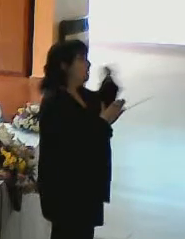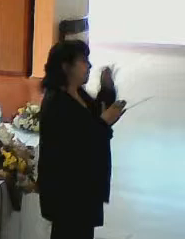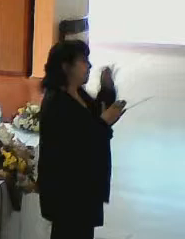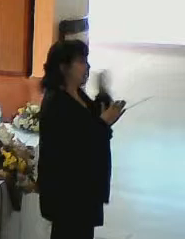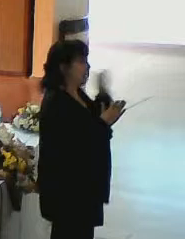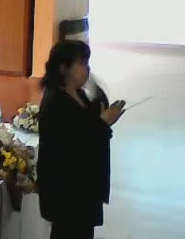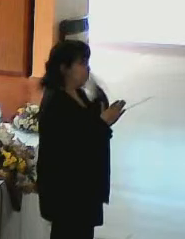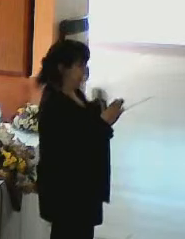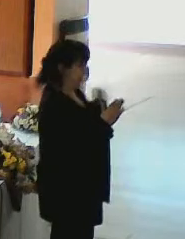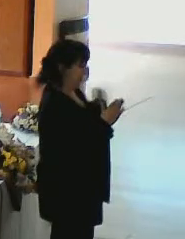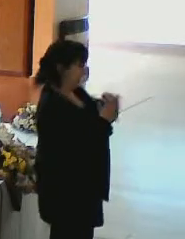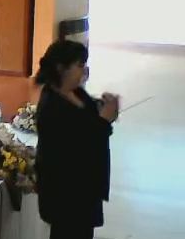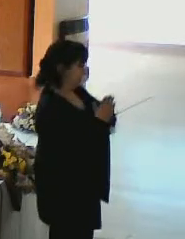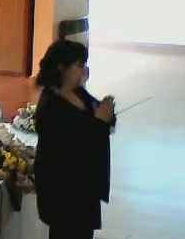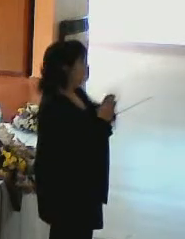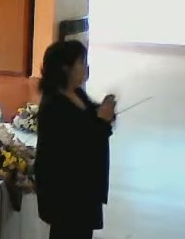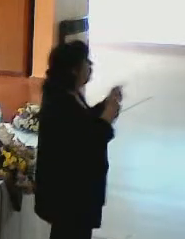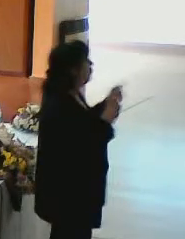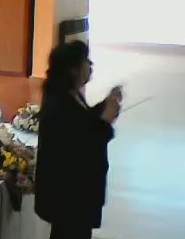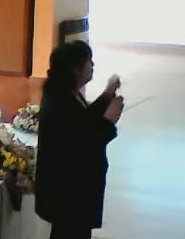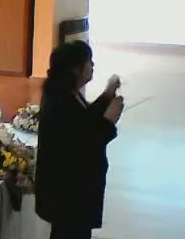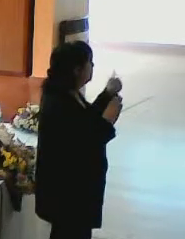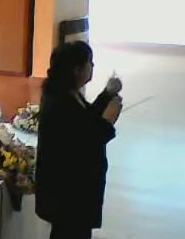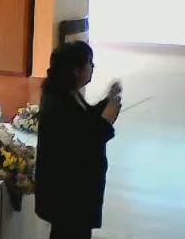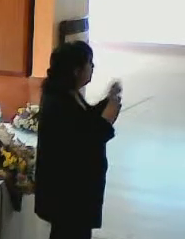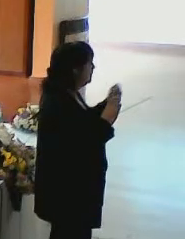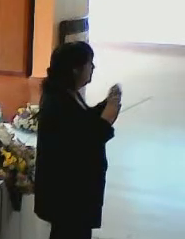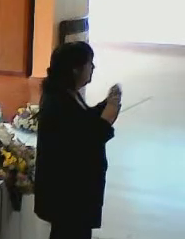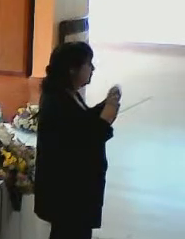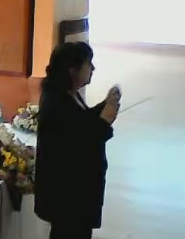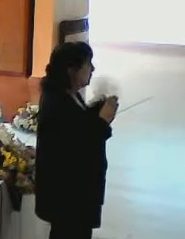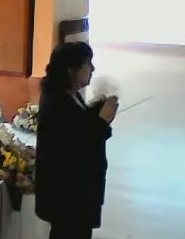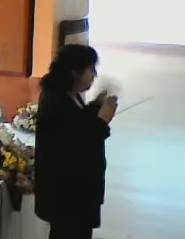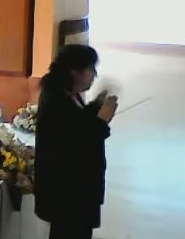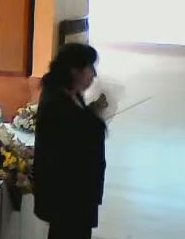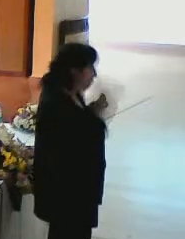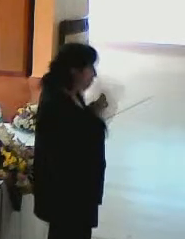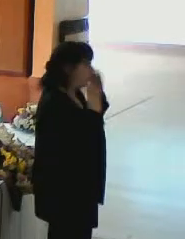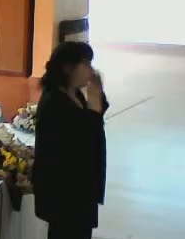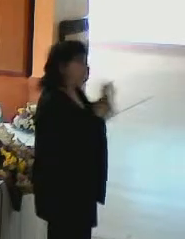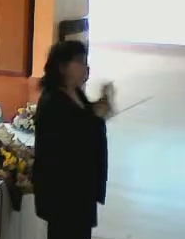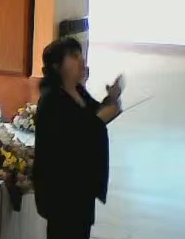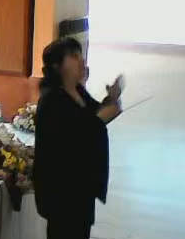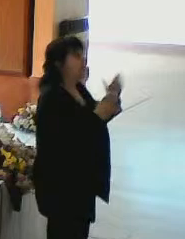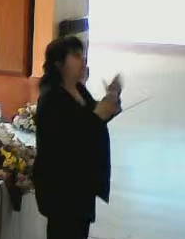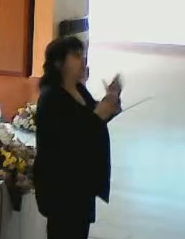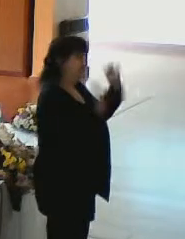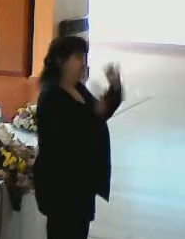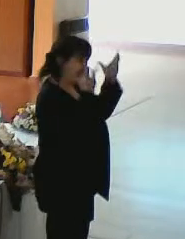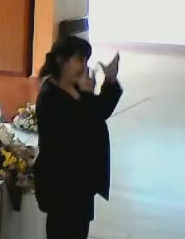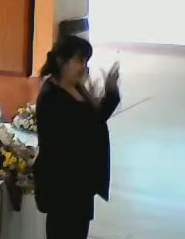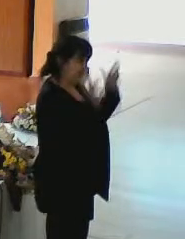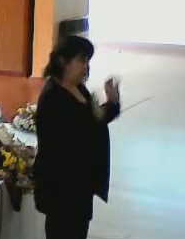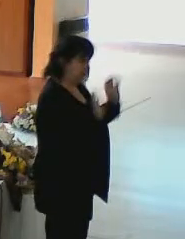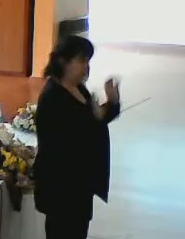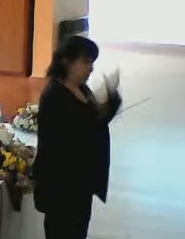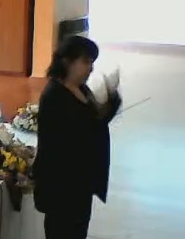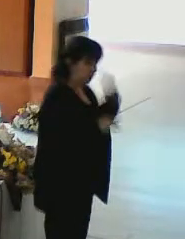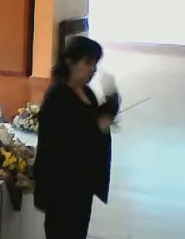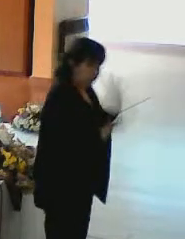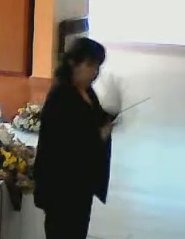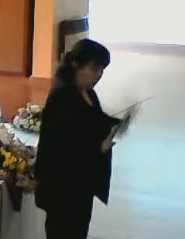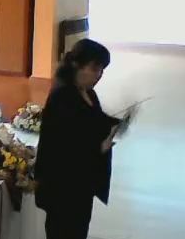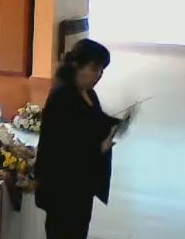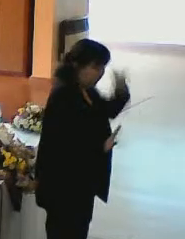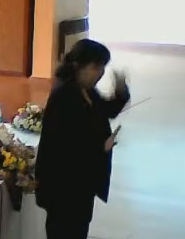La duración, más de 6 meses tiene que haber durado estos síntomas, porque una crisis vital puede generar los mismos síntomas en cualquier